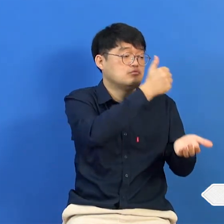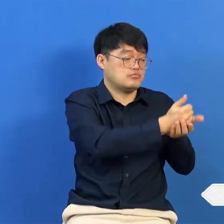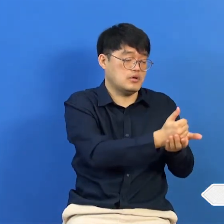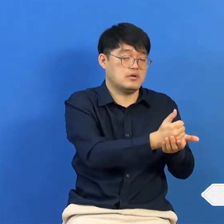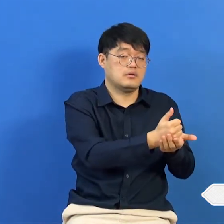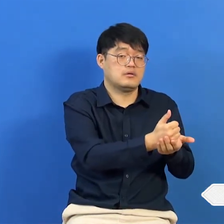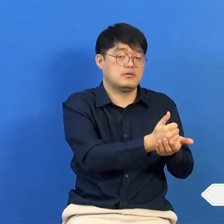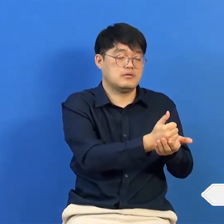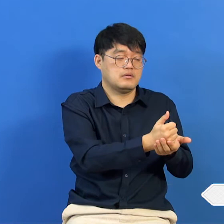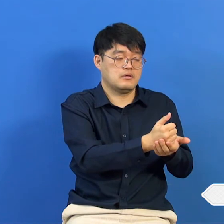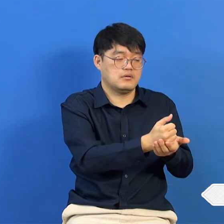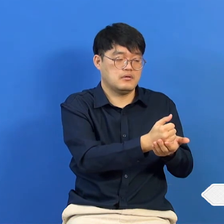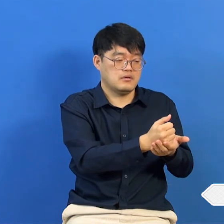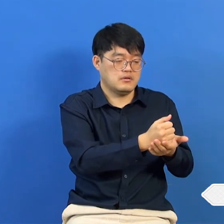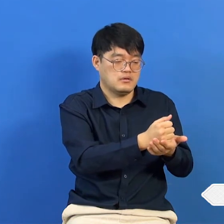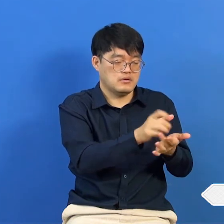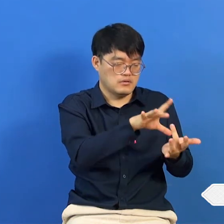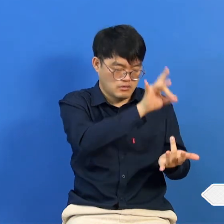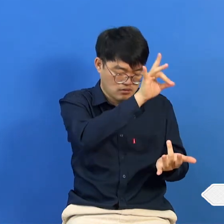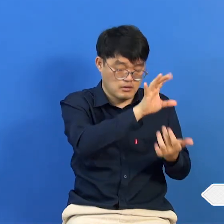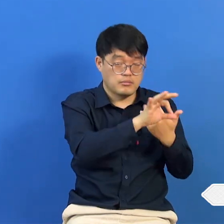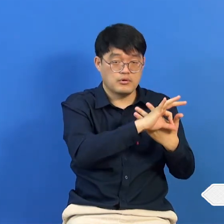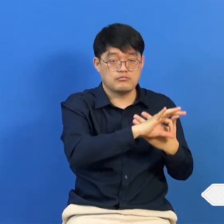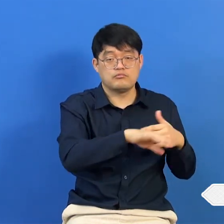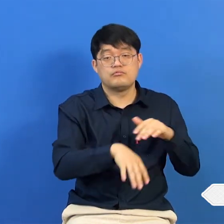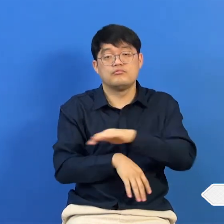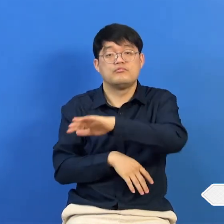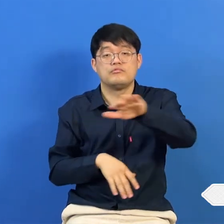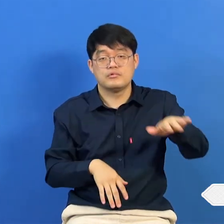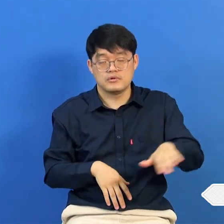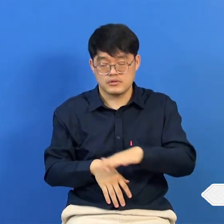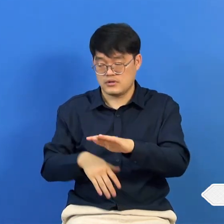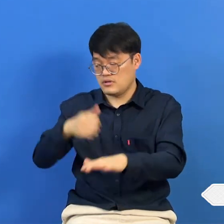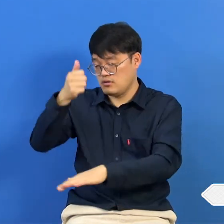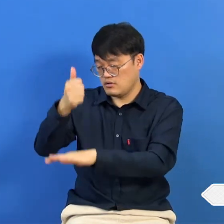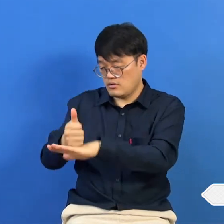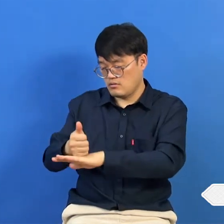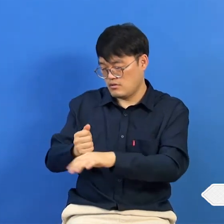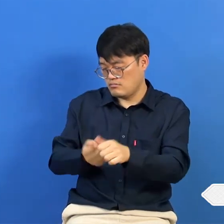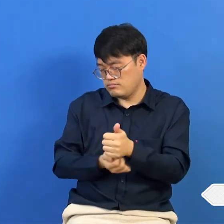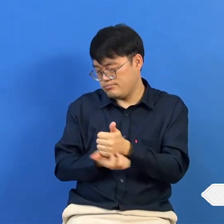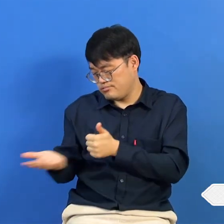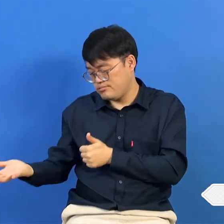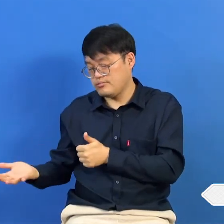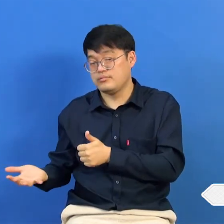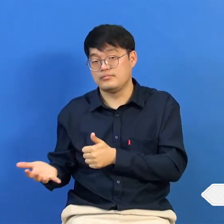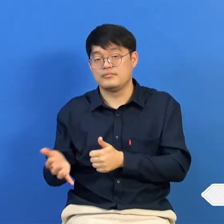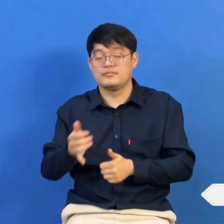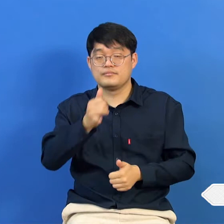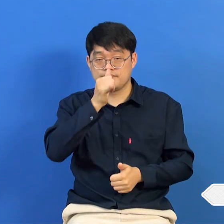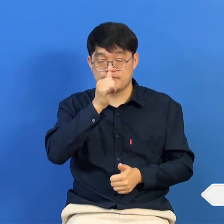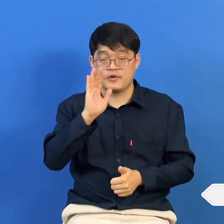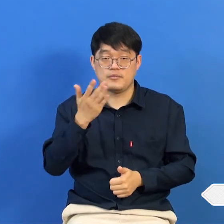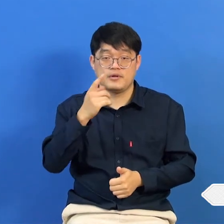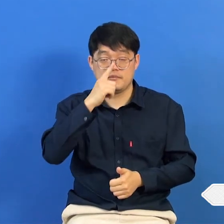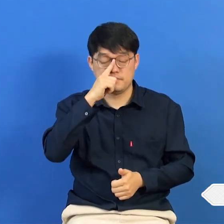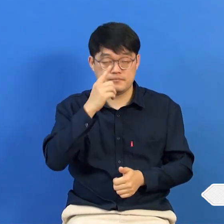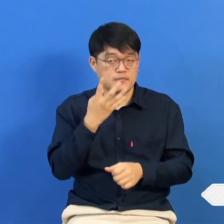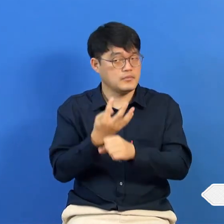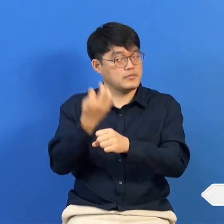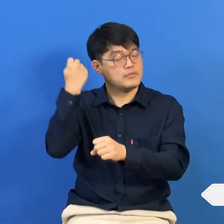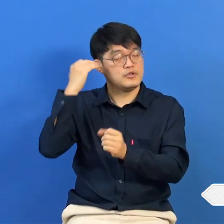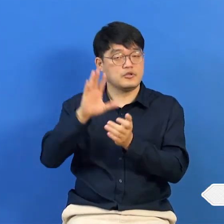결과를 받아들일 수밖에 없는 것입니다. 몇 년 전에 KPM 이사회 관계로 블라디보스톡에 간 일이